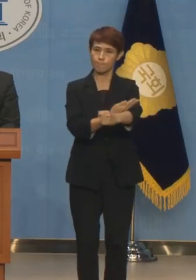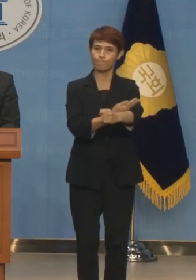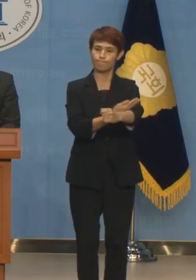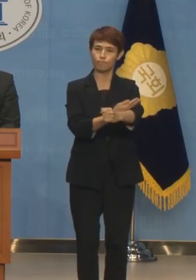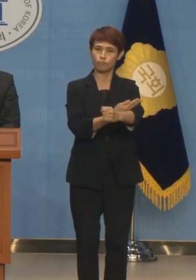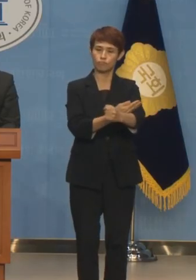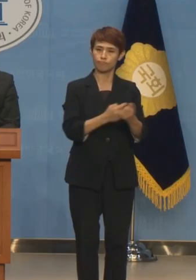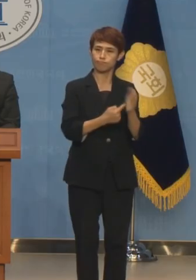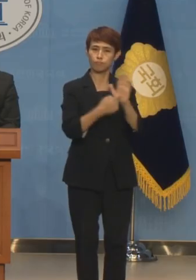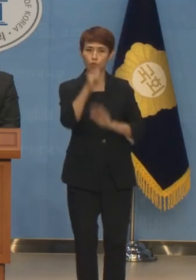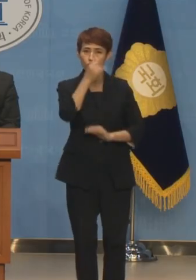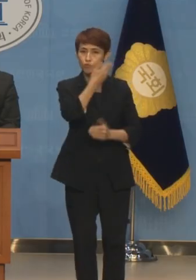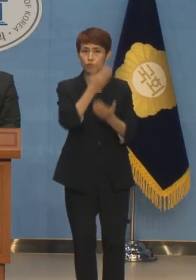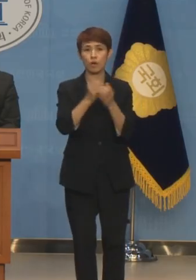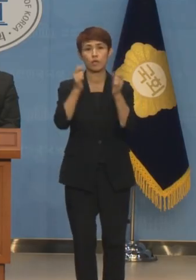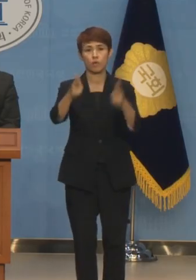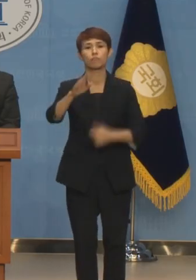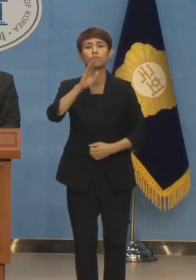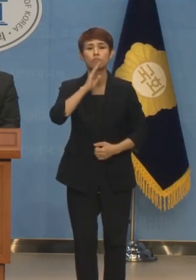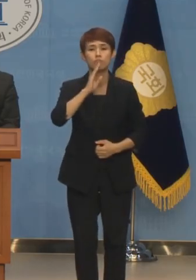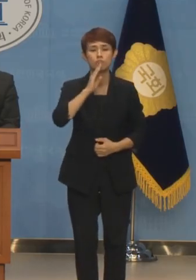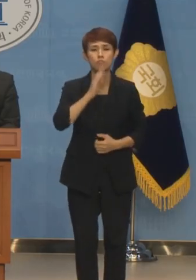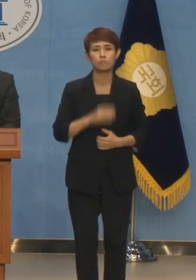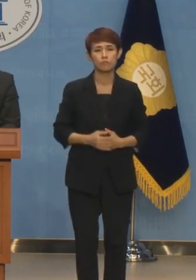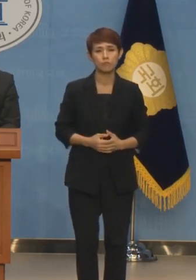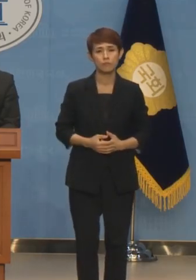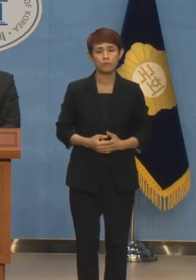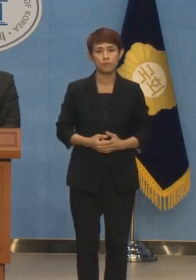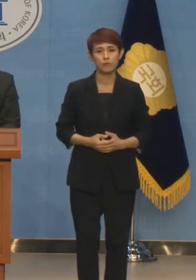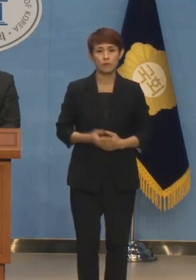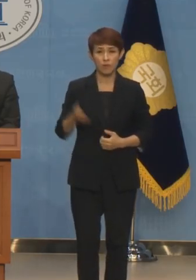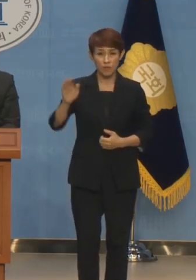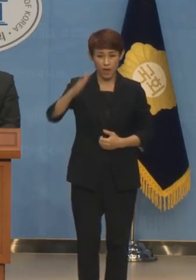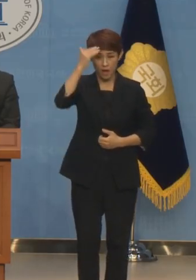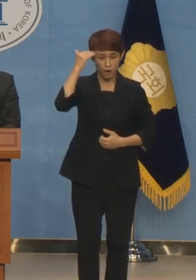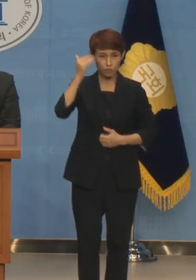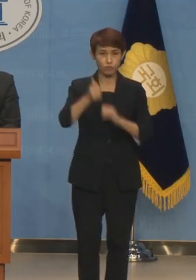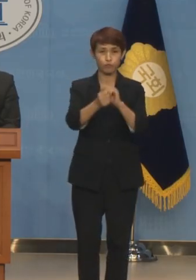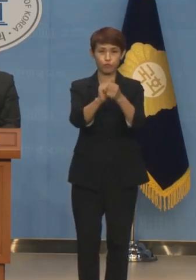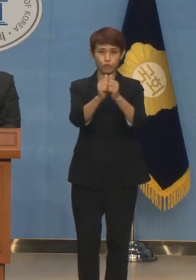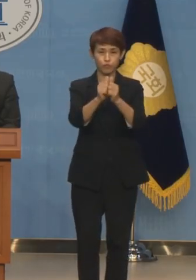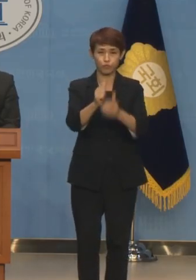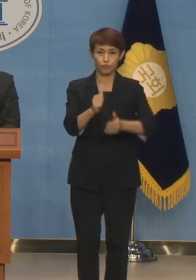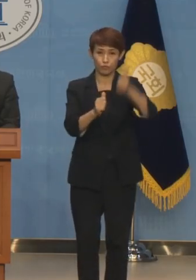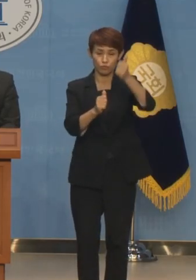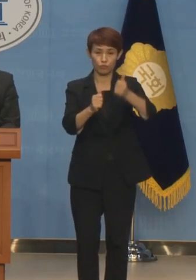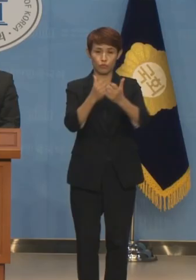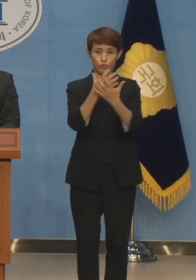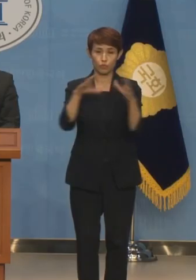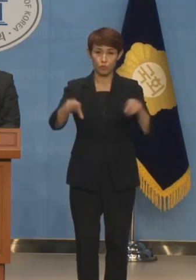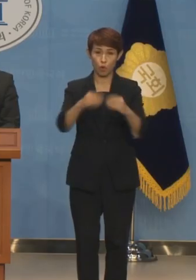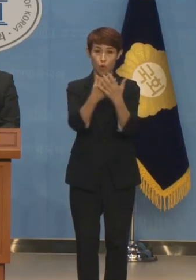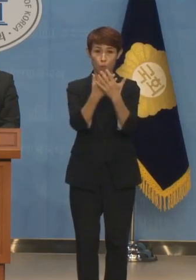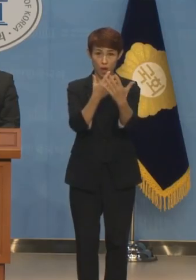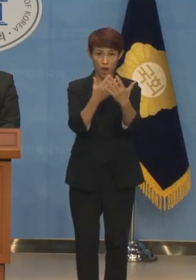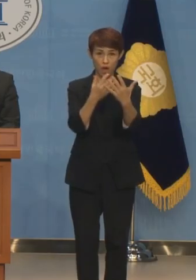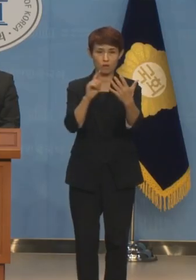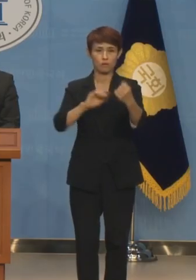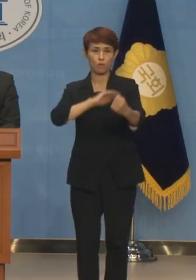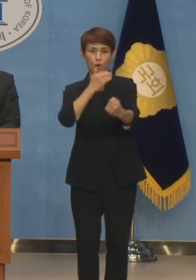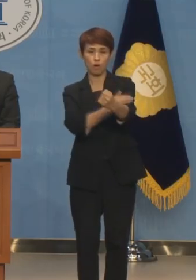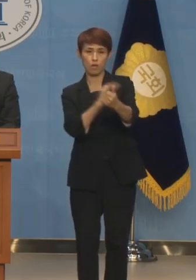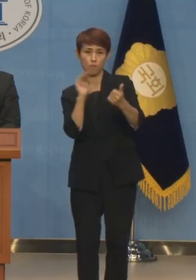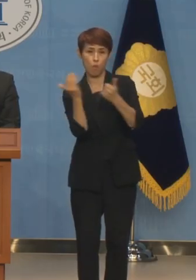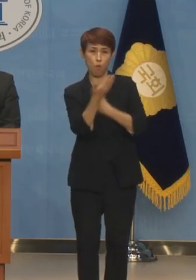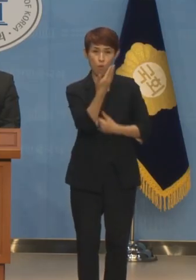행사하는 중요한 기회입니다. 그러나 우리나라의 주주총회 관련 제도는 주주의 권리를